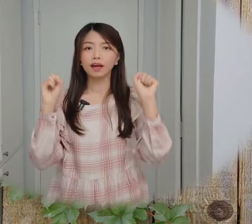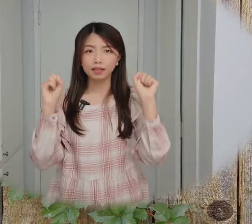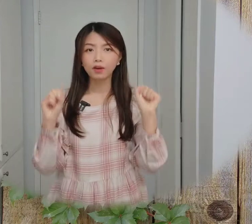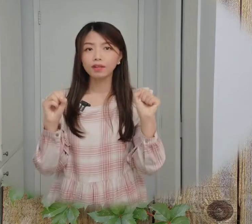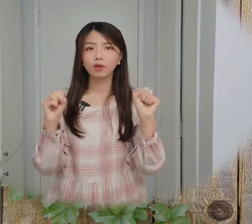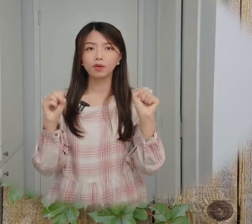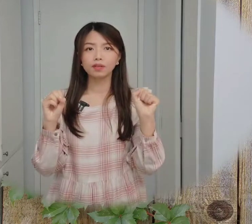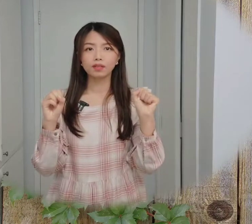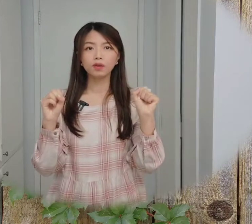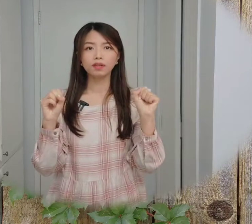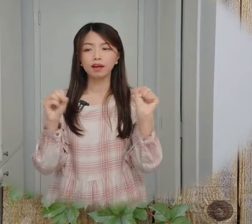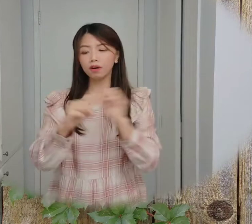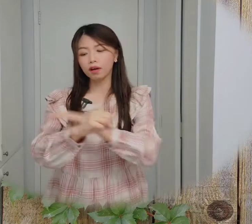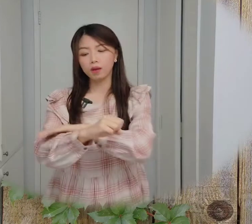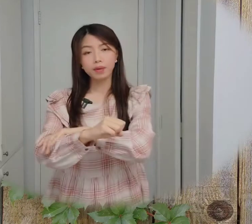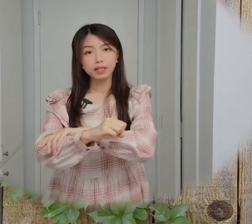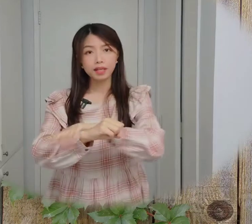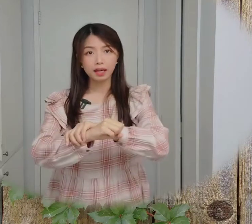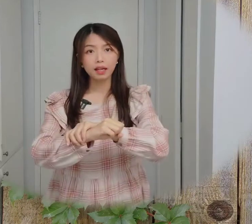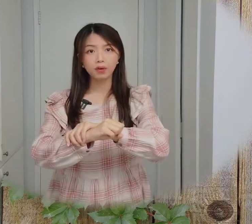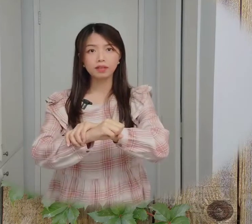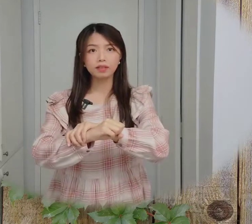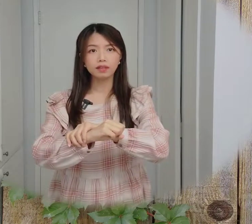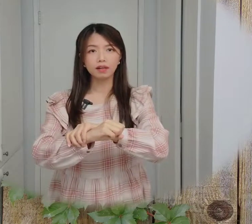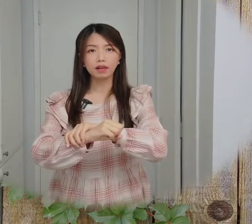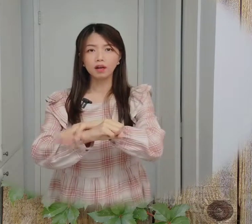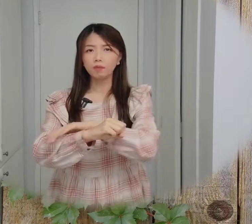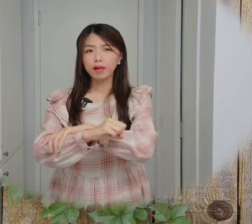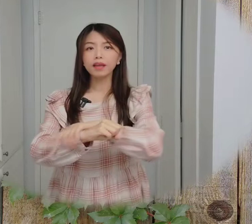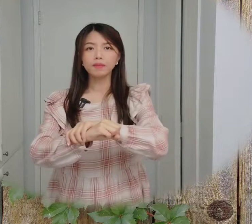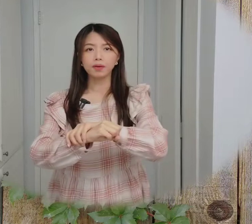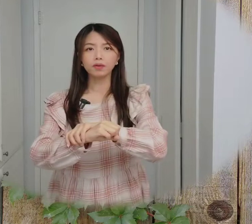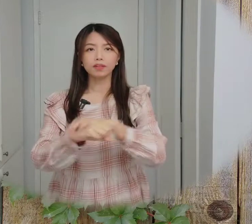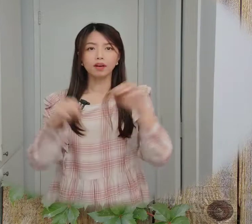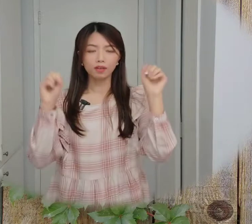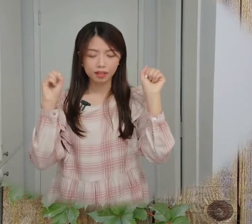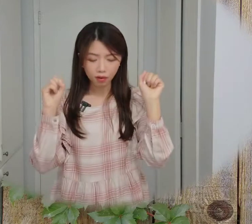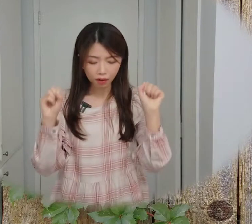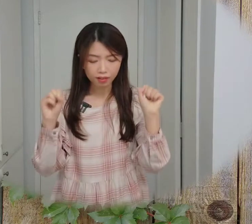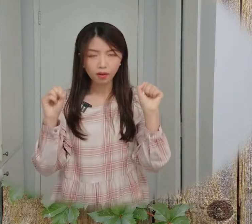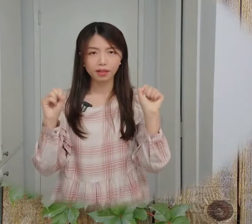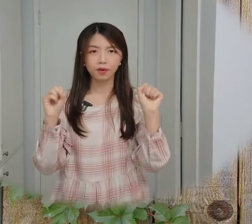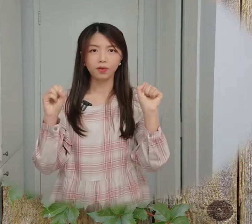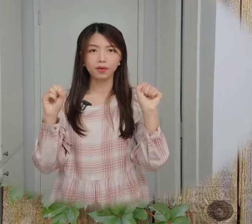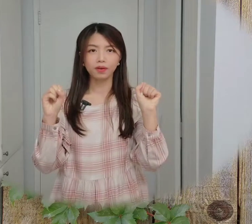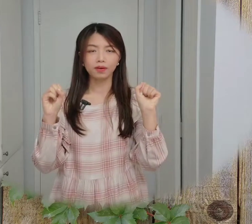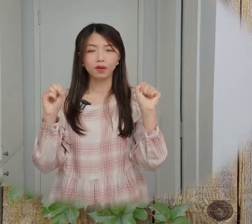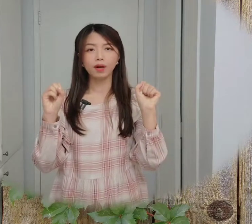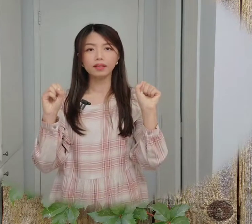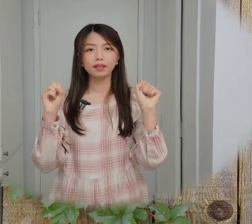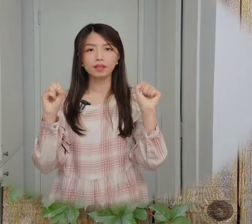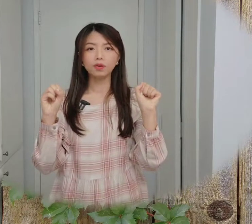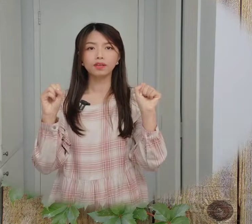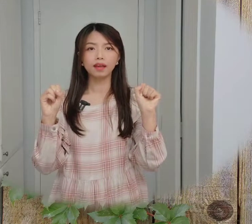때문에 안녕하세요 라고 한 뜻의 수어인데요. 앞에 이 잘이라고 한 뜻을 뺄 때가 많거든요. 그래서 안녕하세요